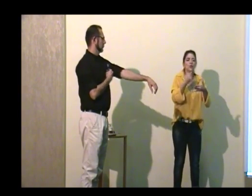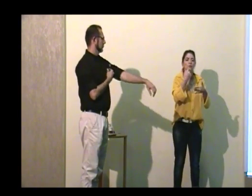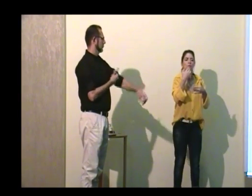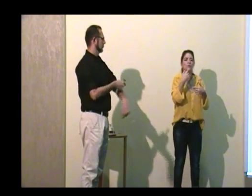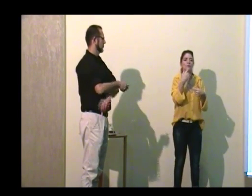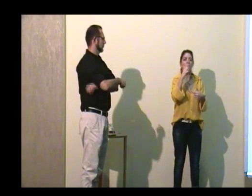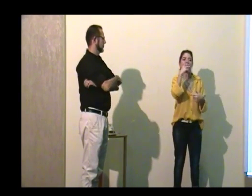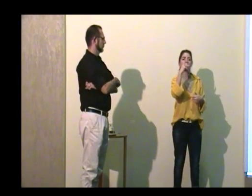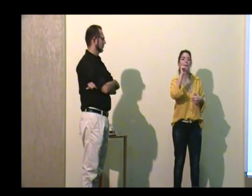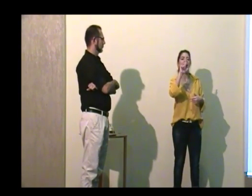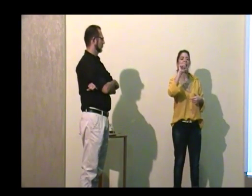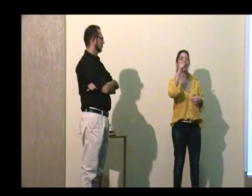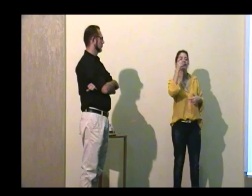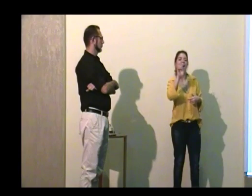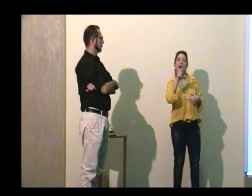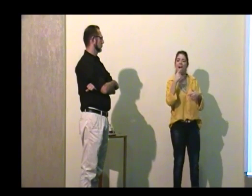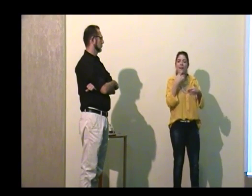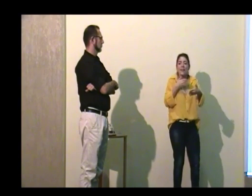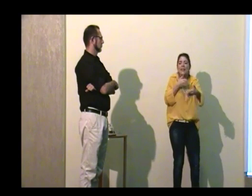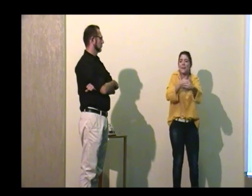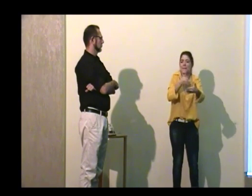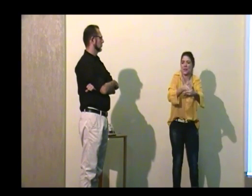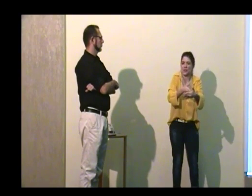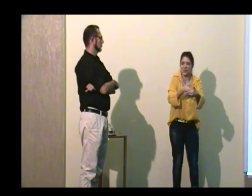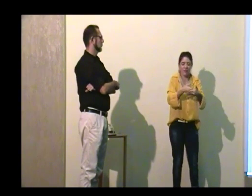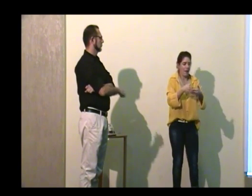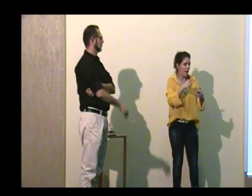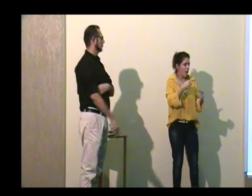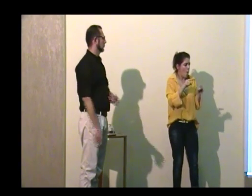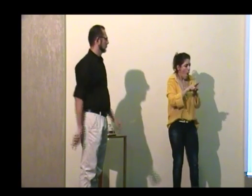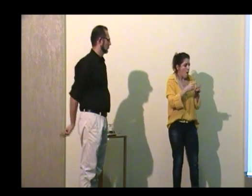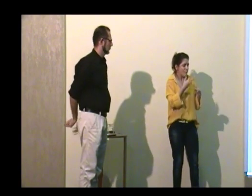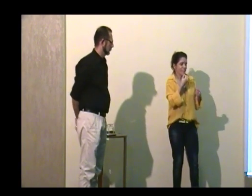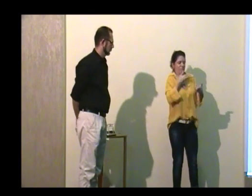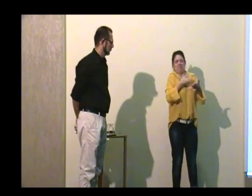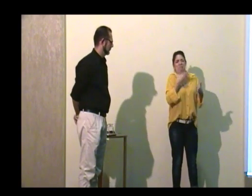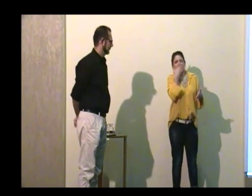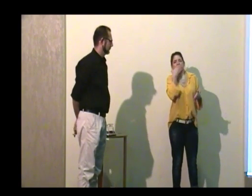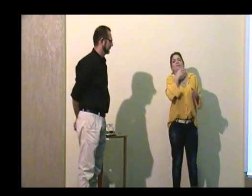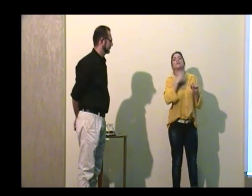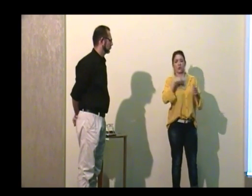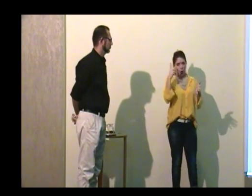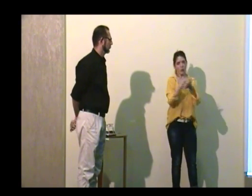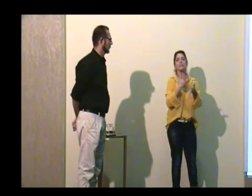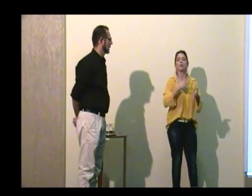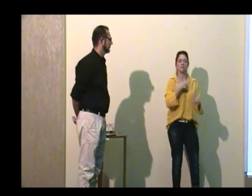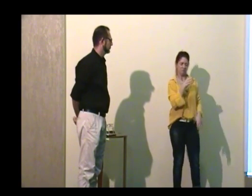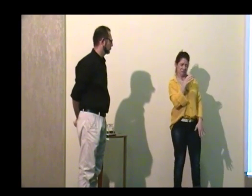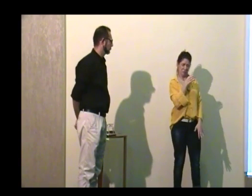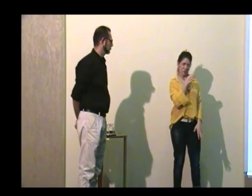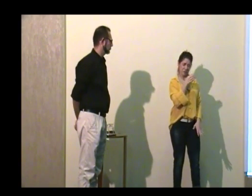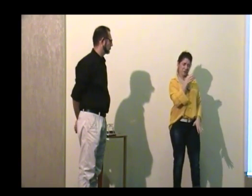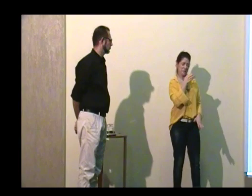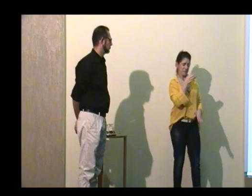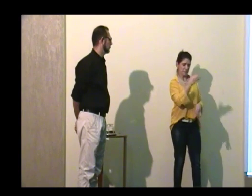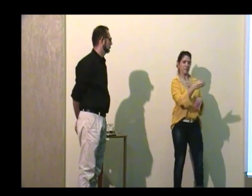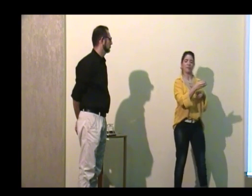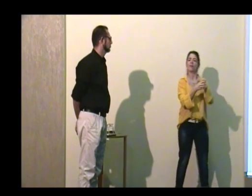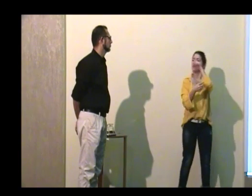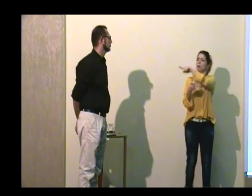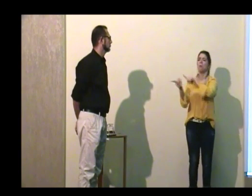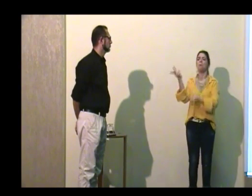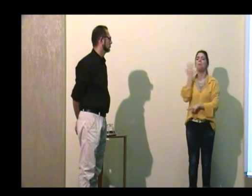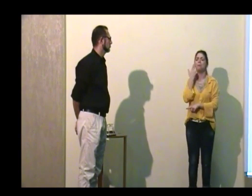doces. Parece que esse limite do paladar se perde. A pessoa fica com essa sensação